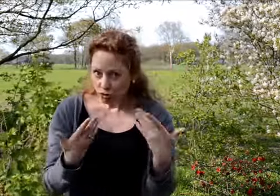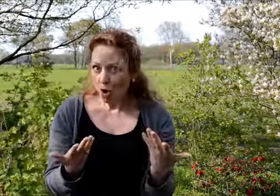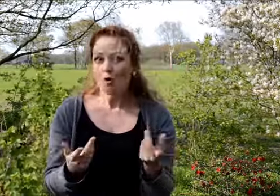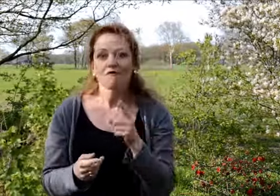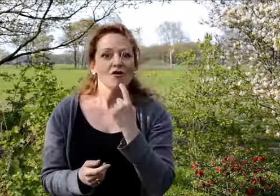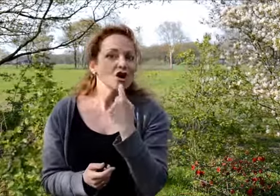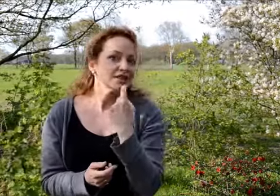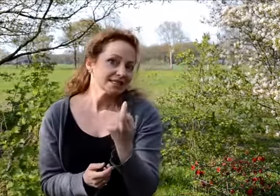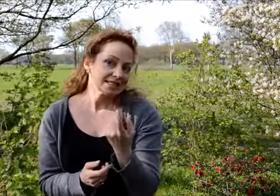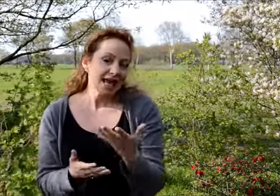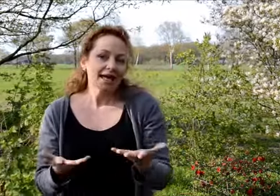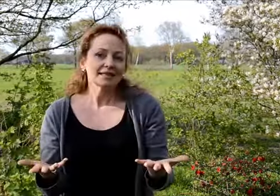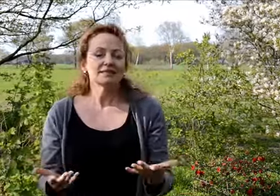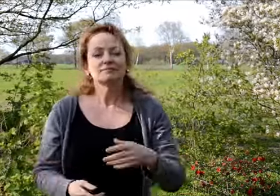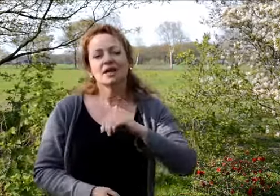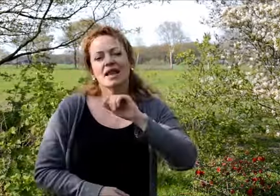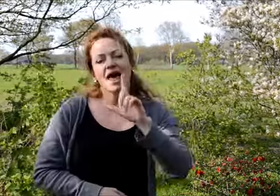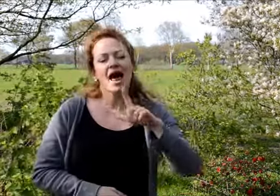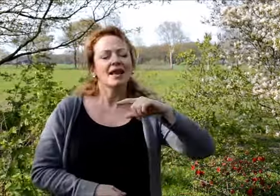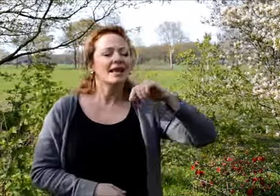wordt gezegd.